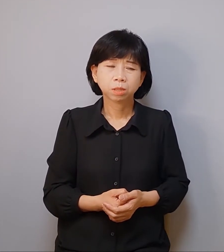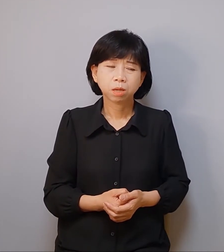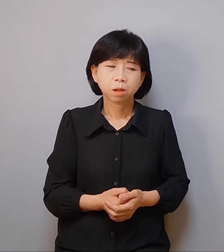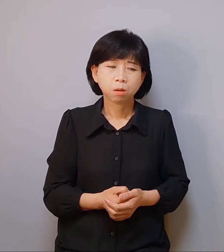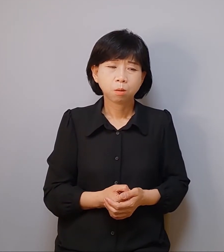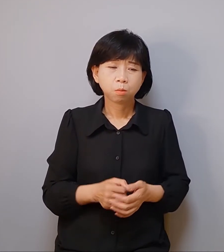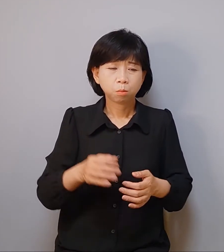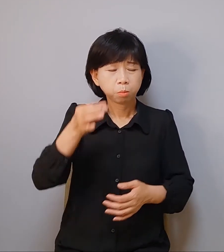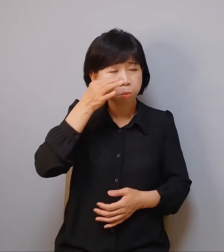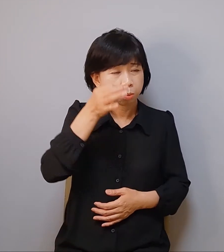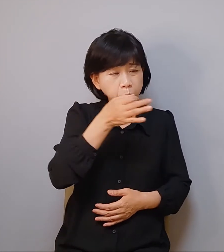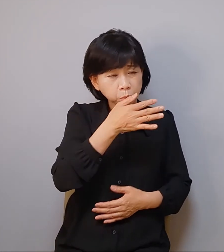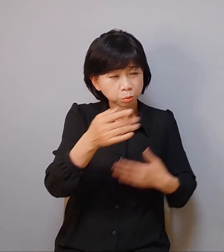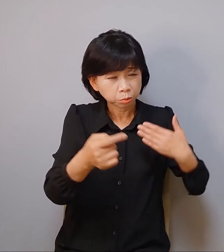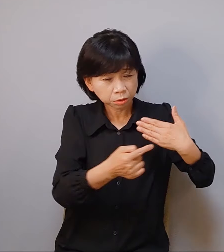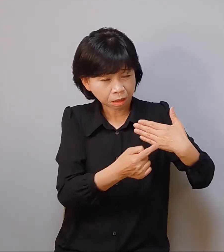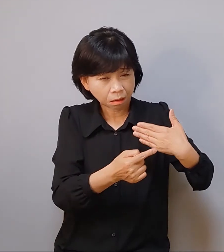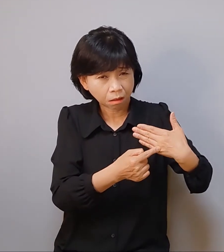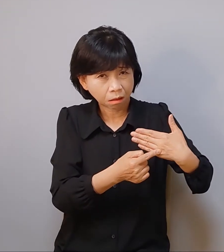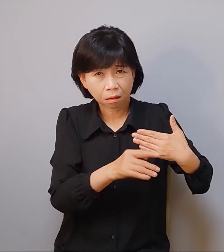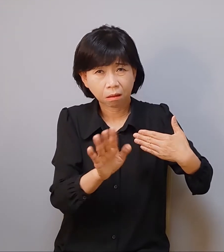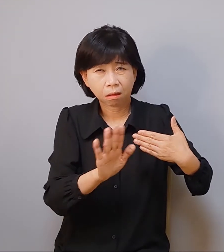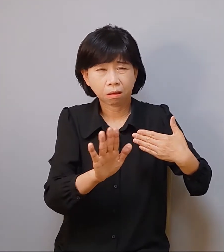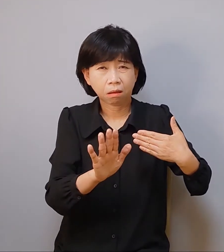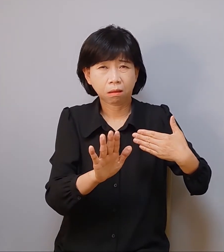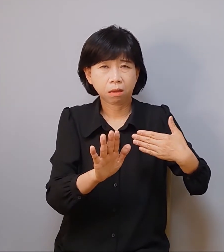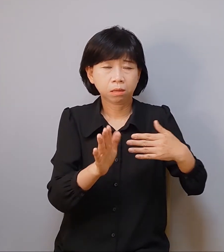됩니다. 가정에서 알겠죠?